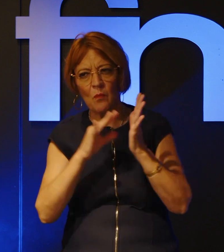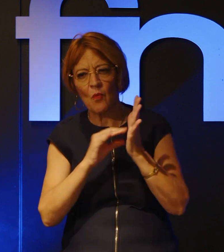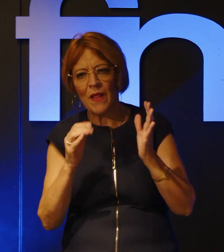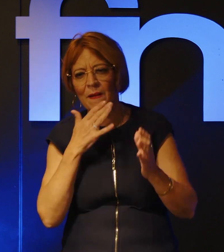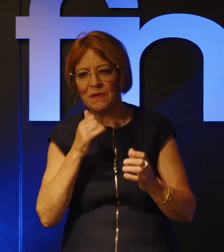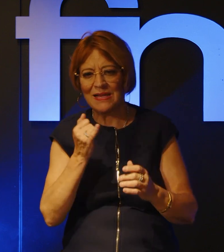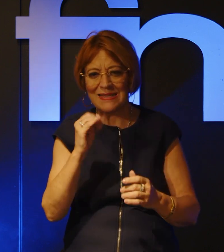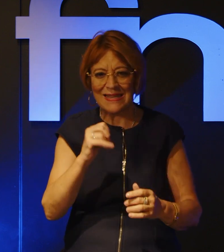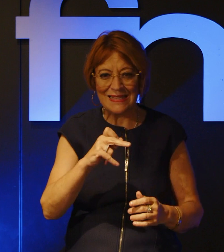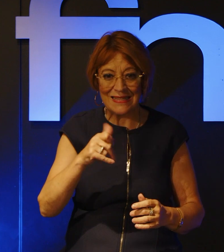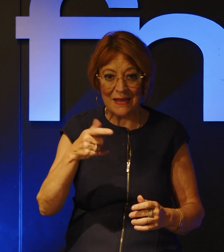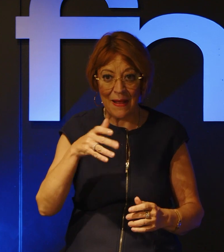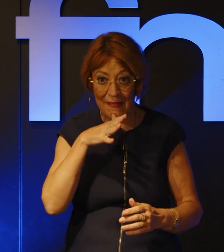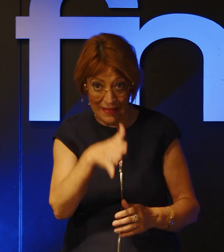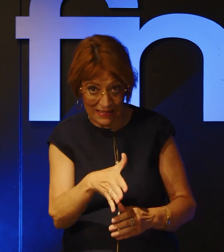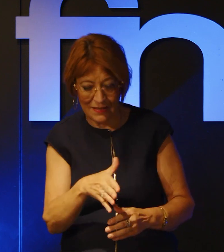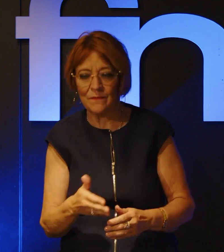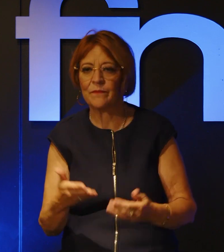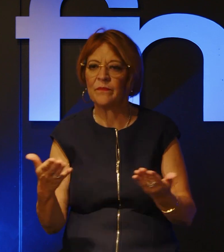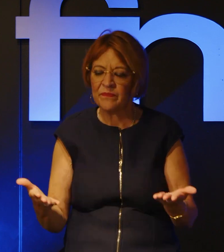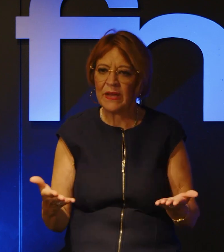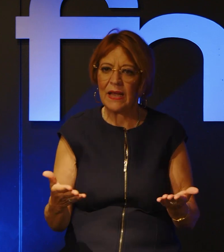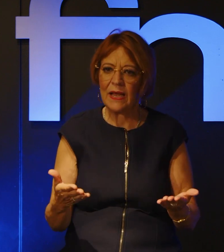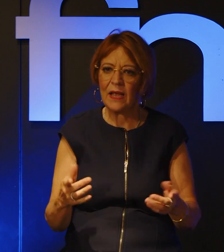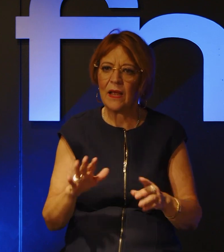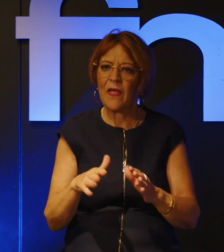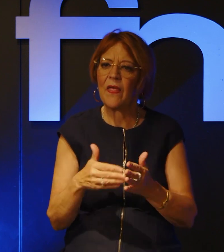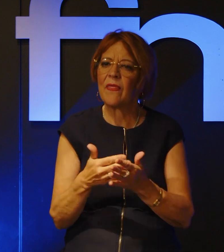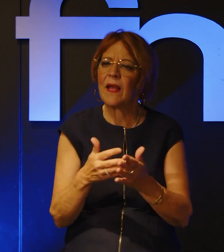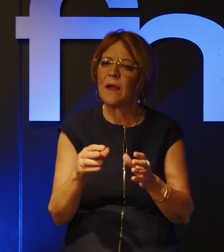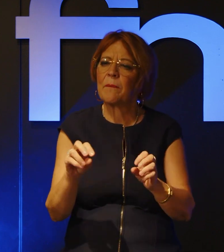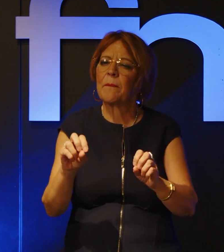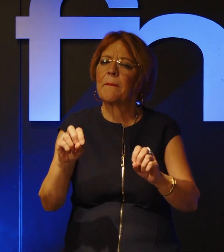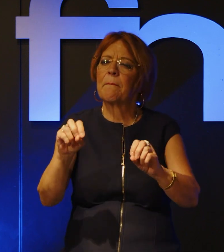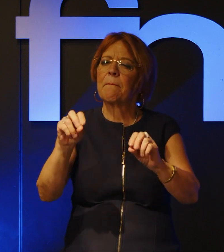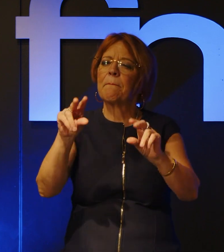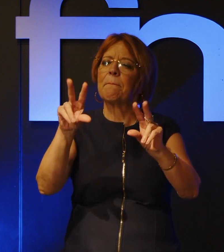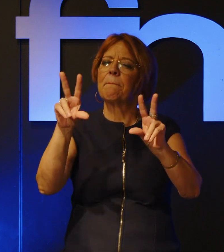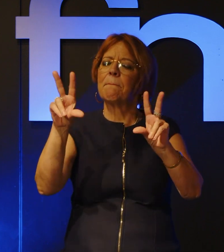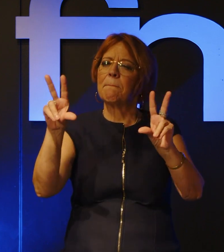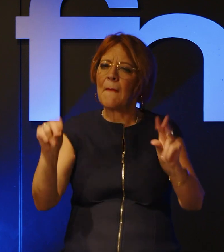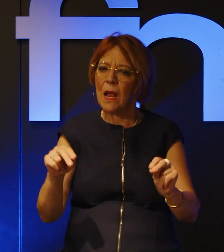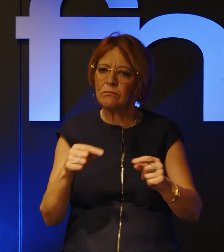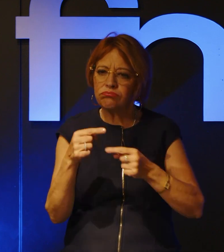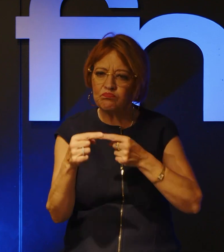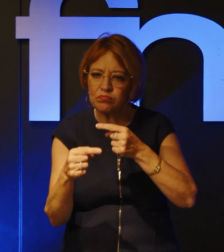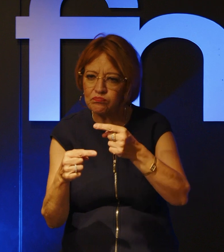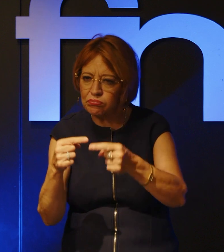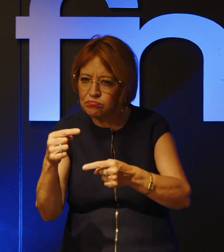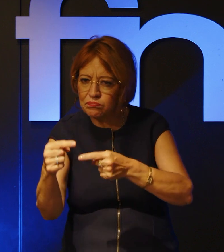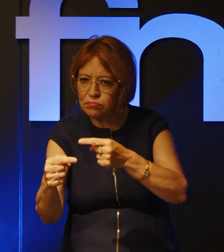como a isab estava a dizer são o veículo perfeito para a reprodução